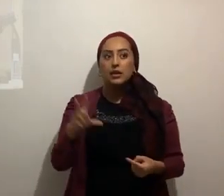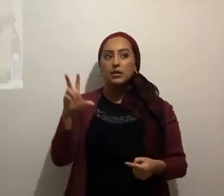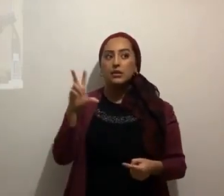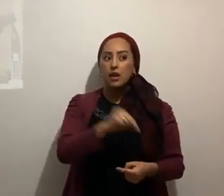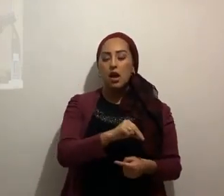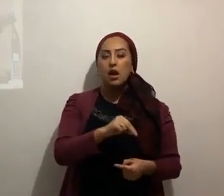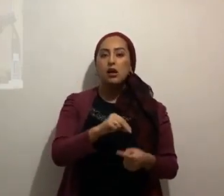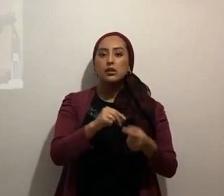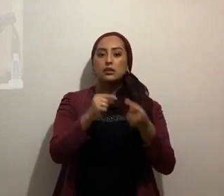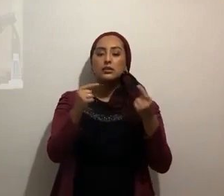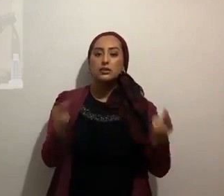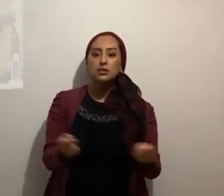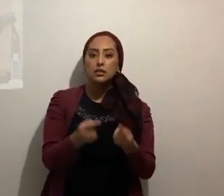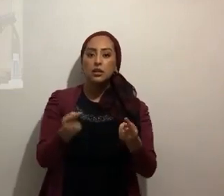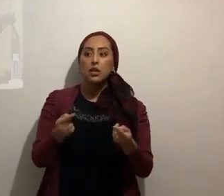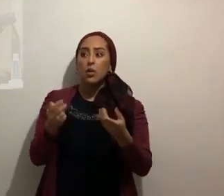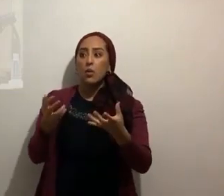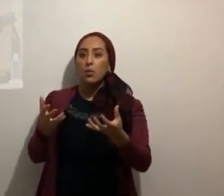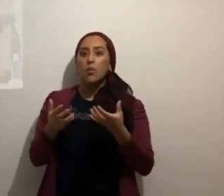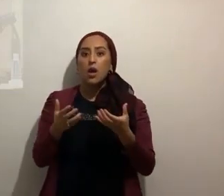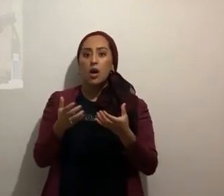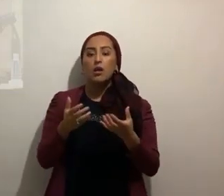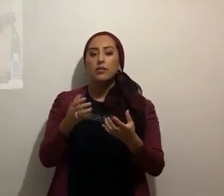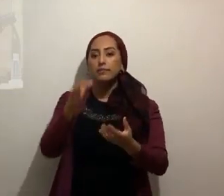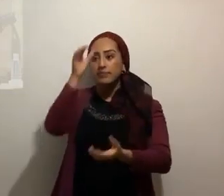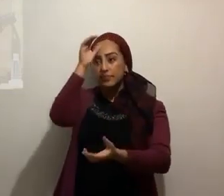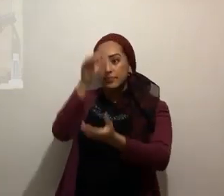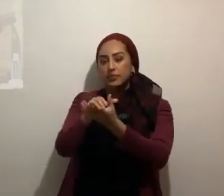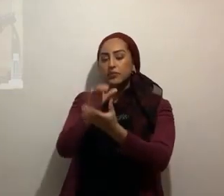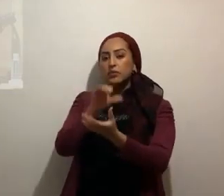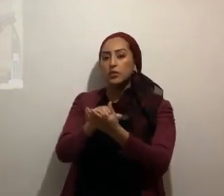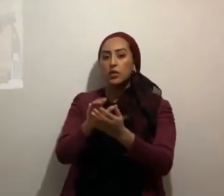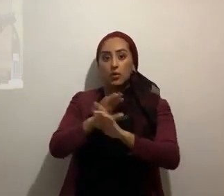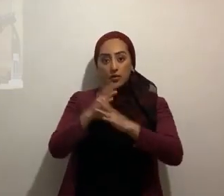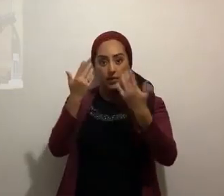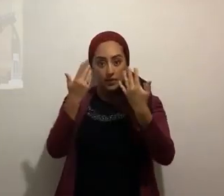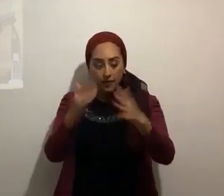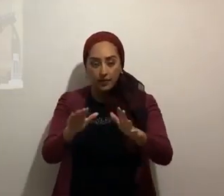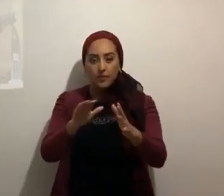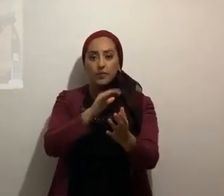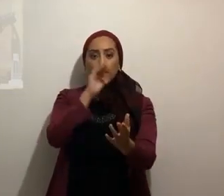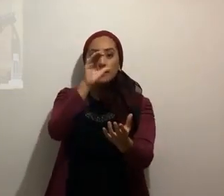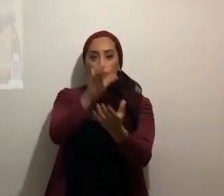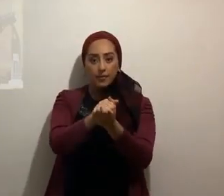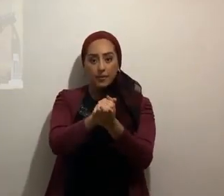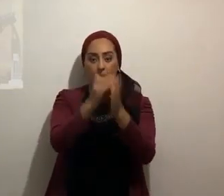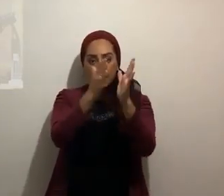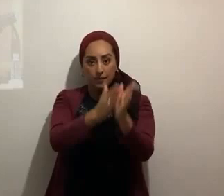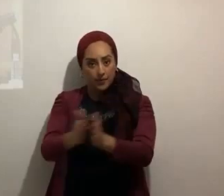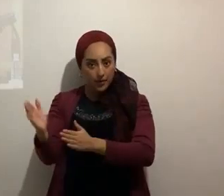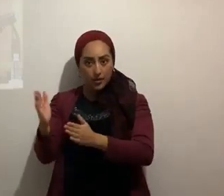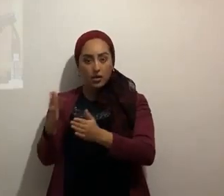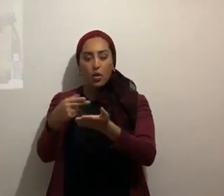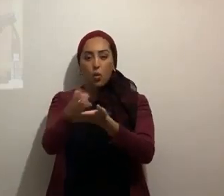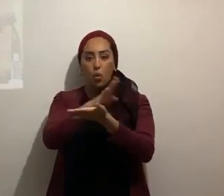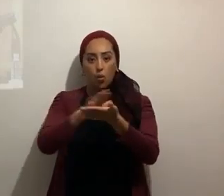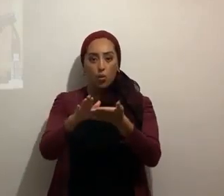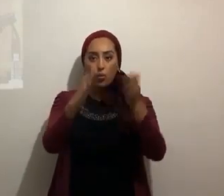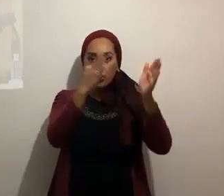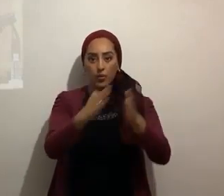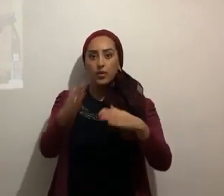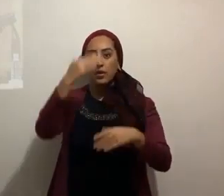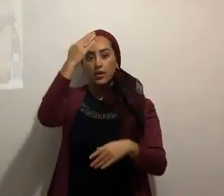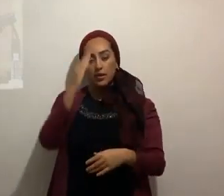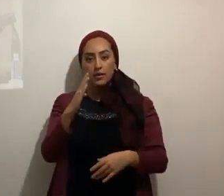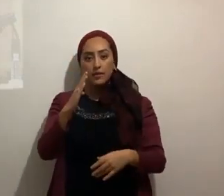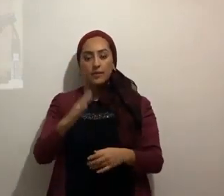es pecado desearse entre pareja, bien casados, Kiddushin, o sea, un matrimonio santo en el plan de